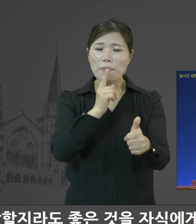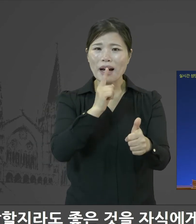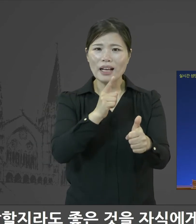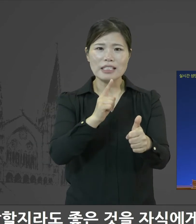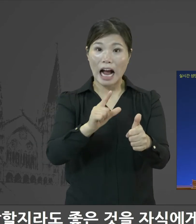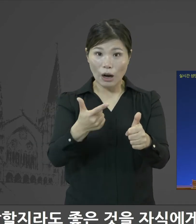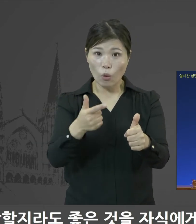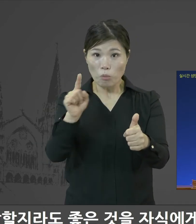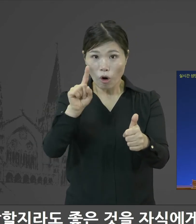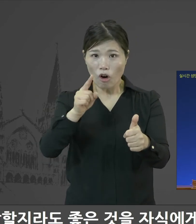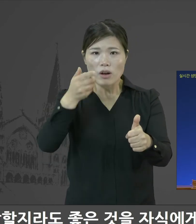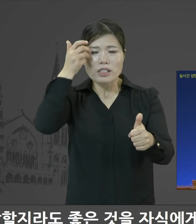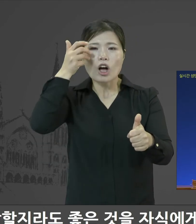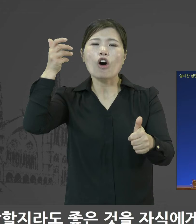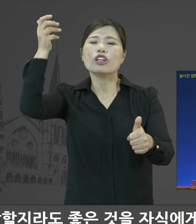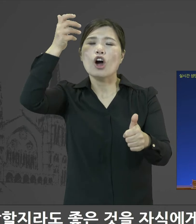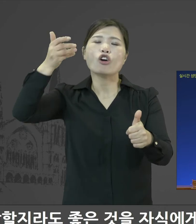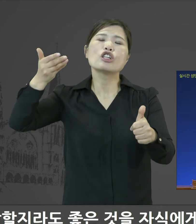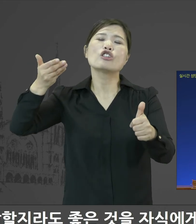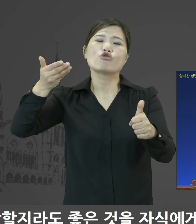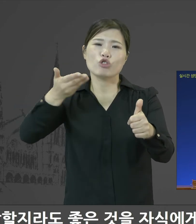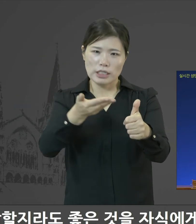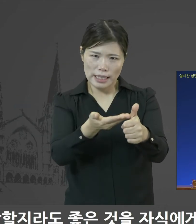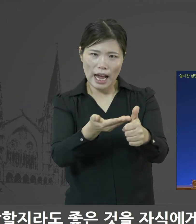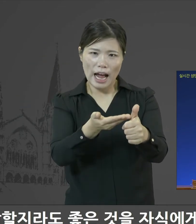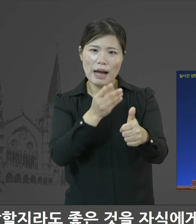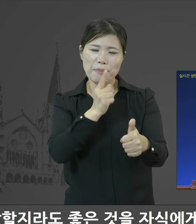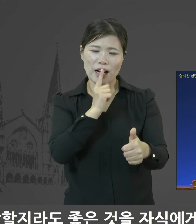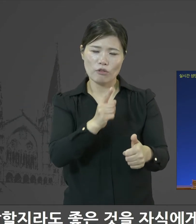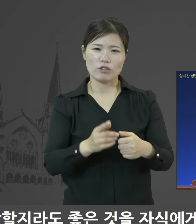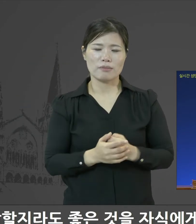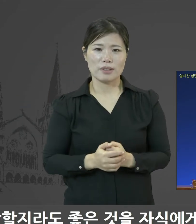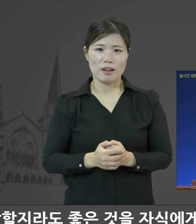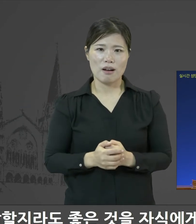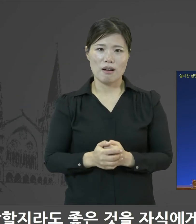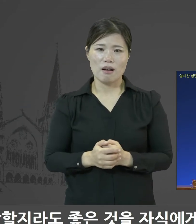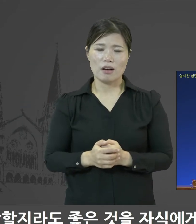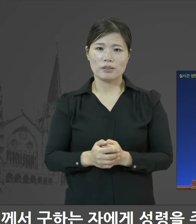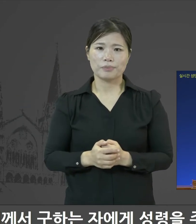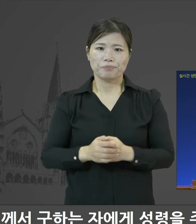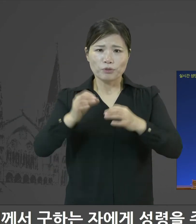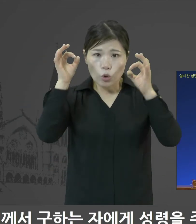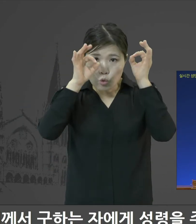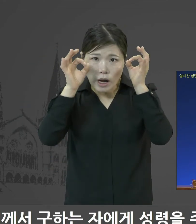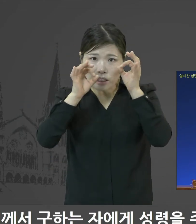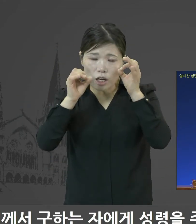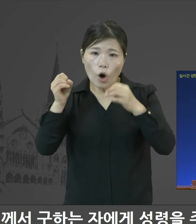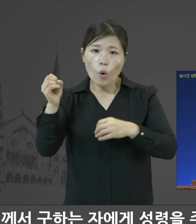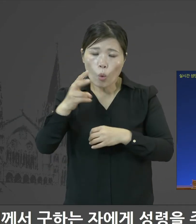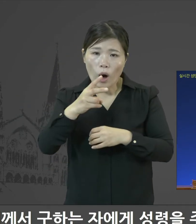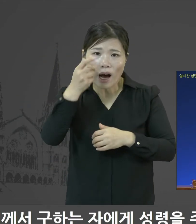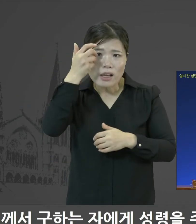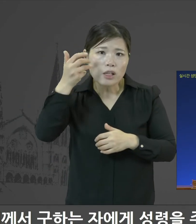주신다, 이렇게 되어 있어요. 구하는 것과 함께 성령을 주신다 되어